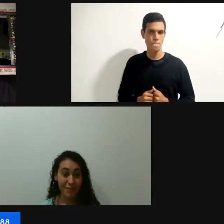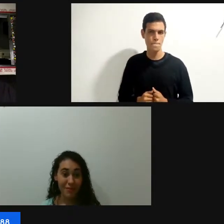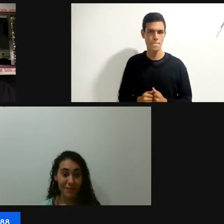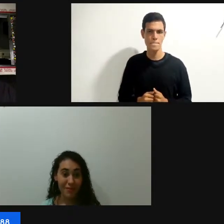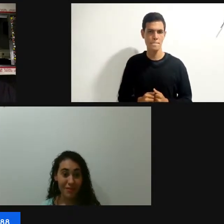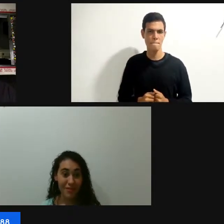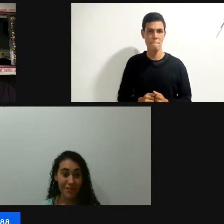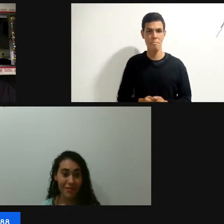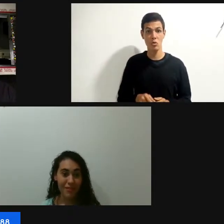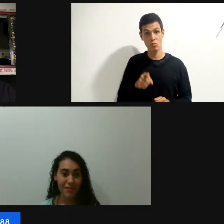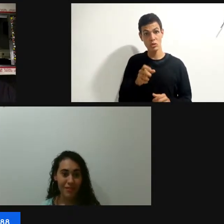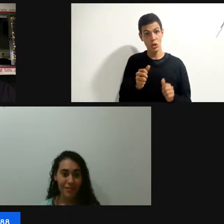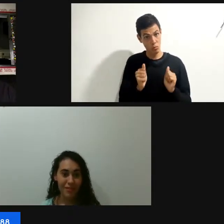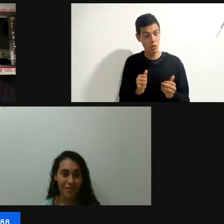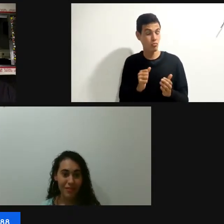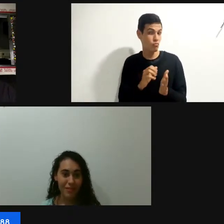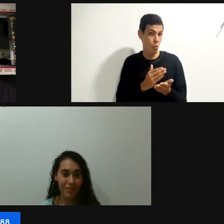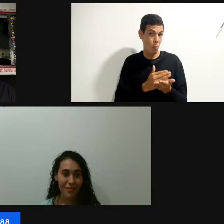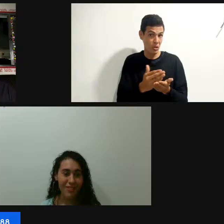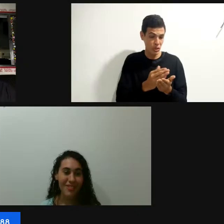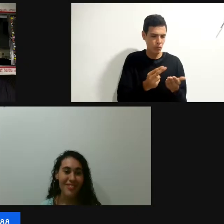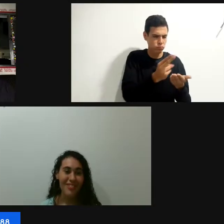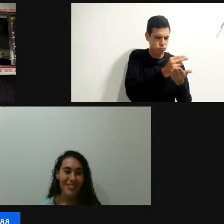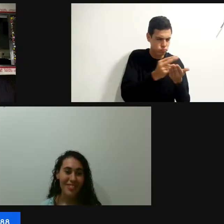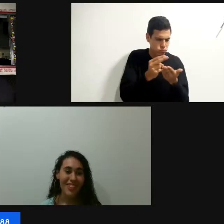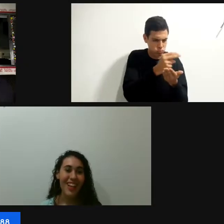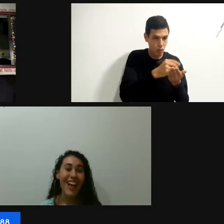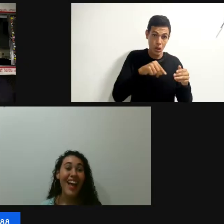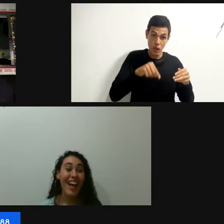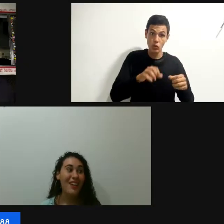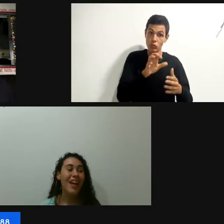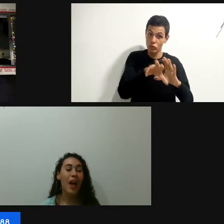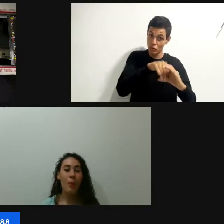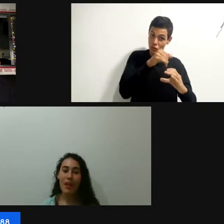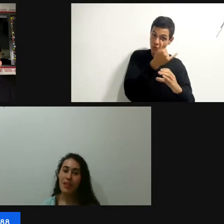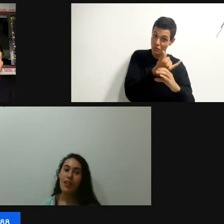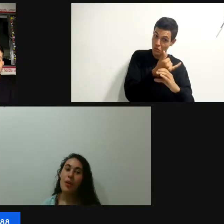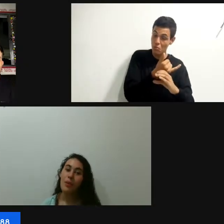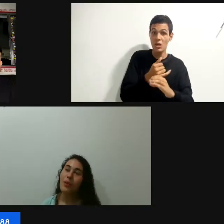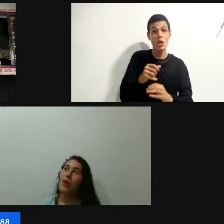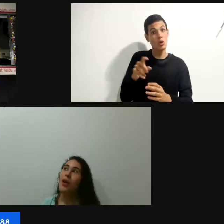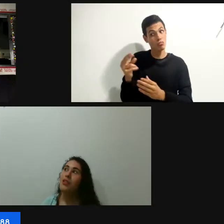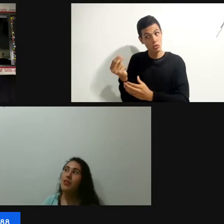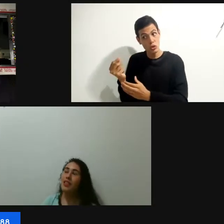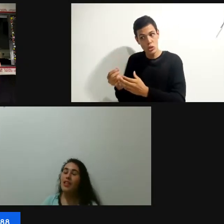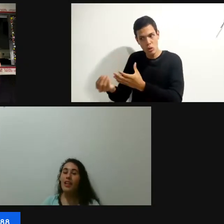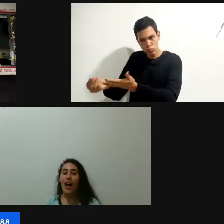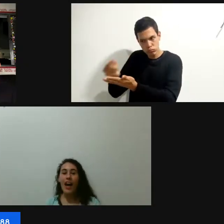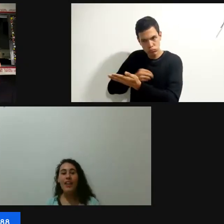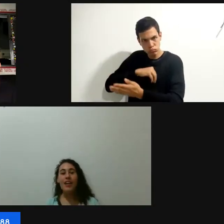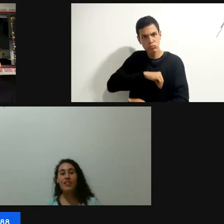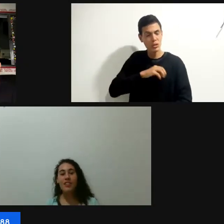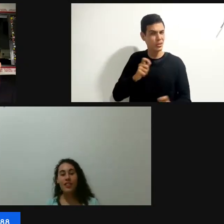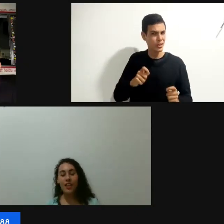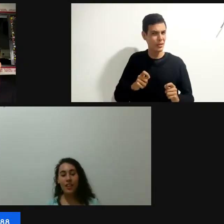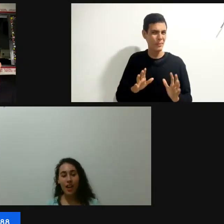desenhando e ganhando com o YouTube. Mas tá difícil o YouTube, eu tô na luta também. Realmente. eu acho que a